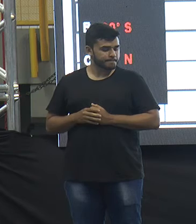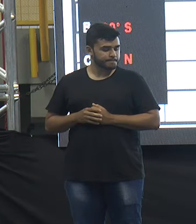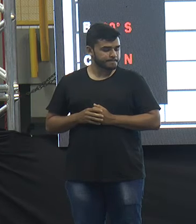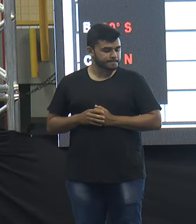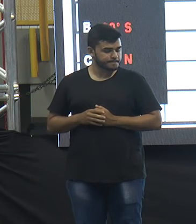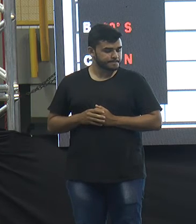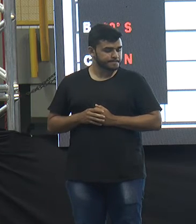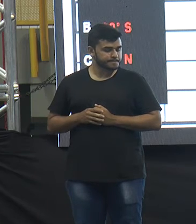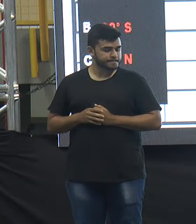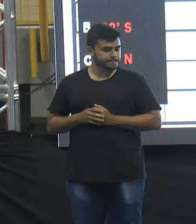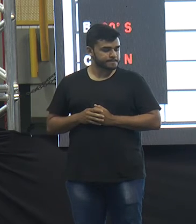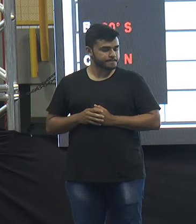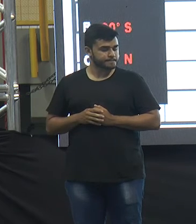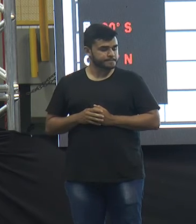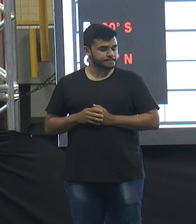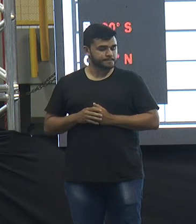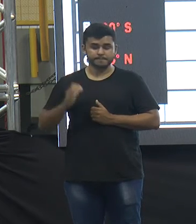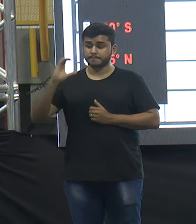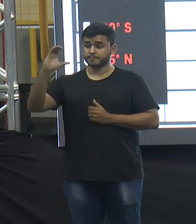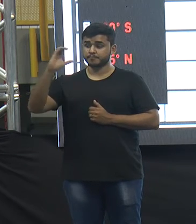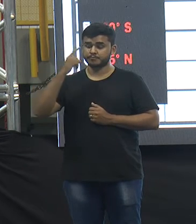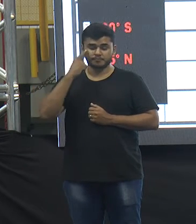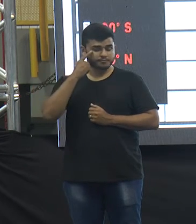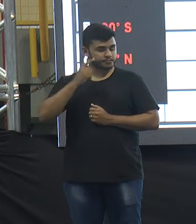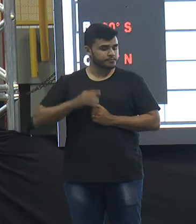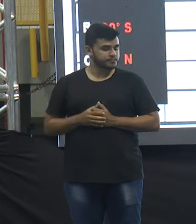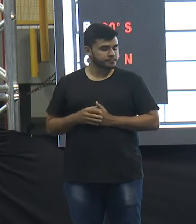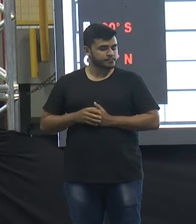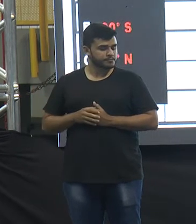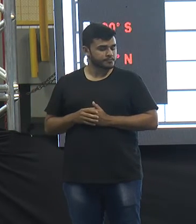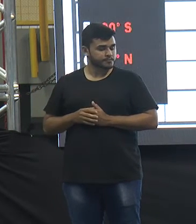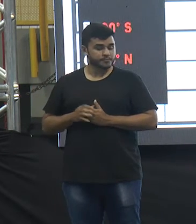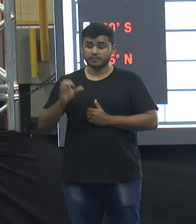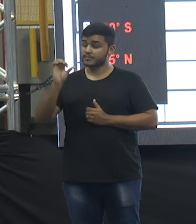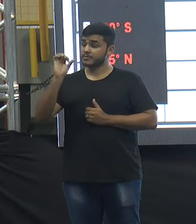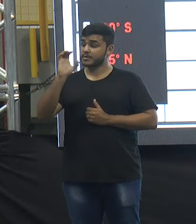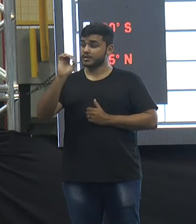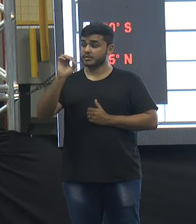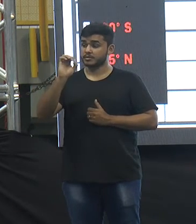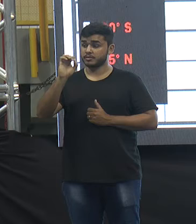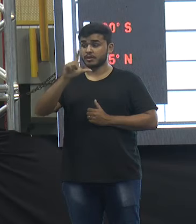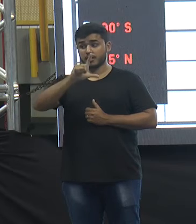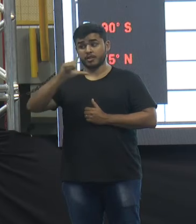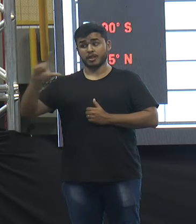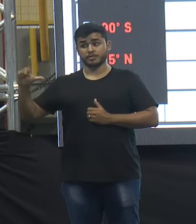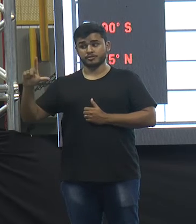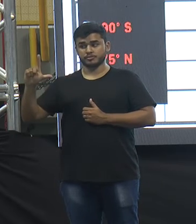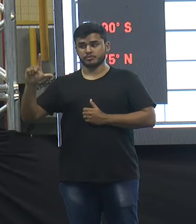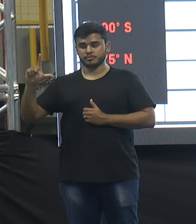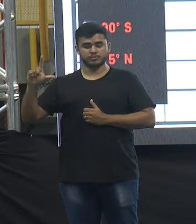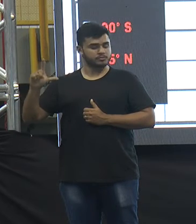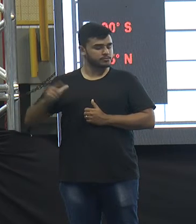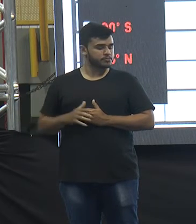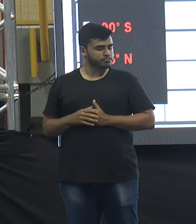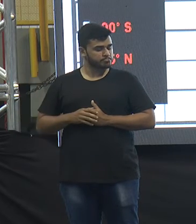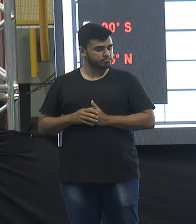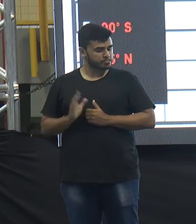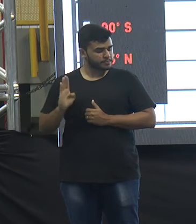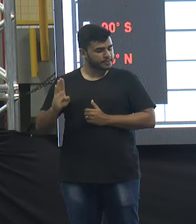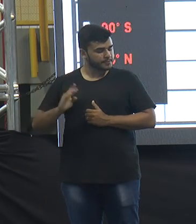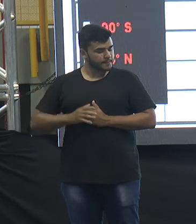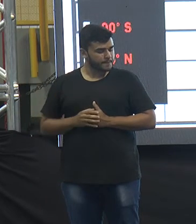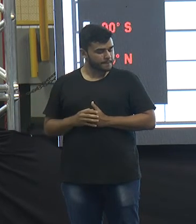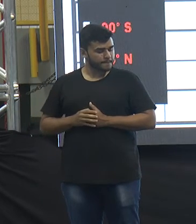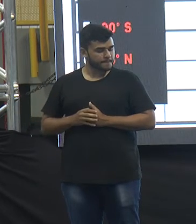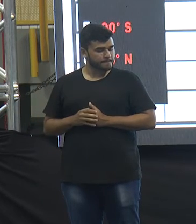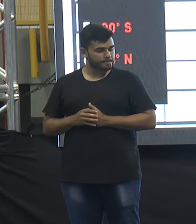para o ponto C logo, né? Ponto C, vamos aqui. 60 graus leste. O ponto B,